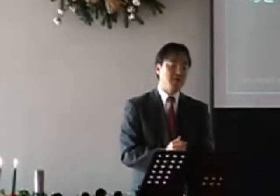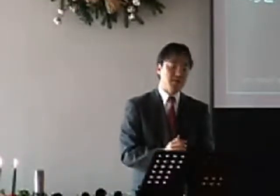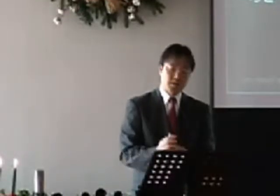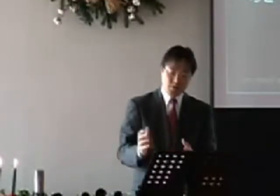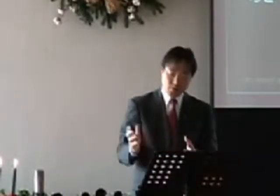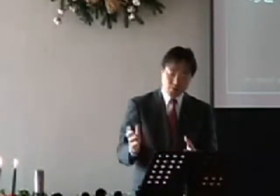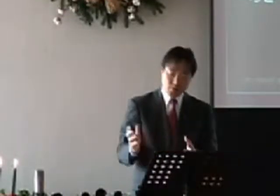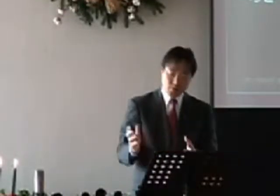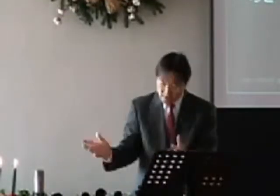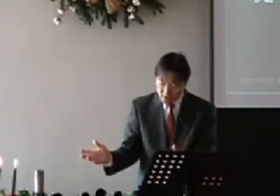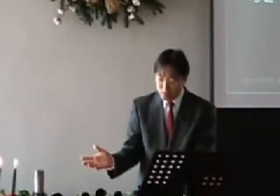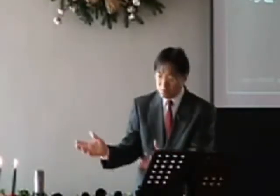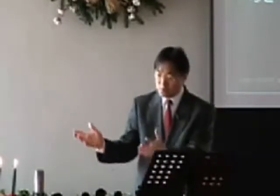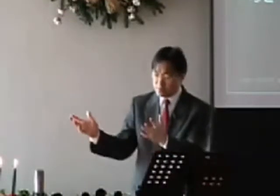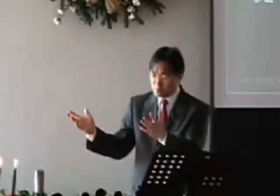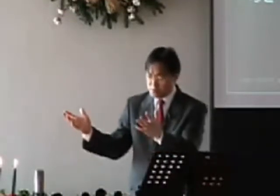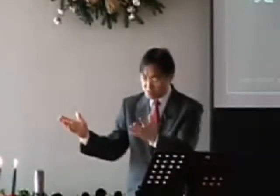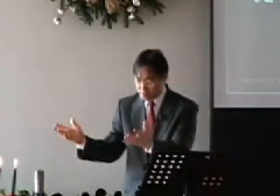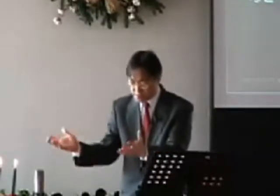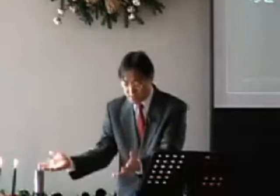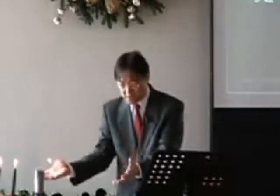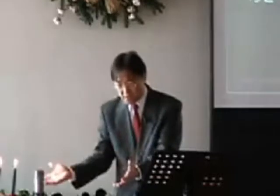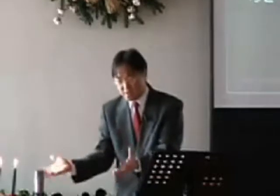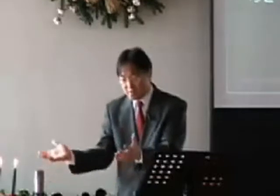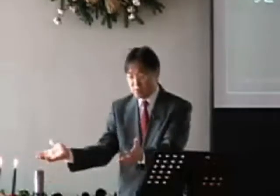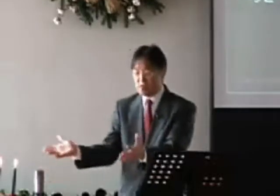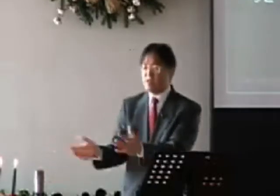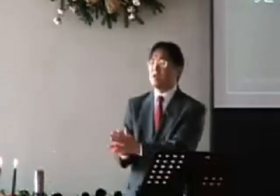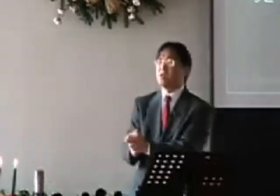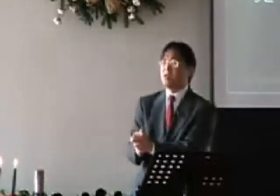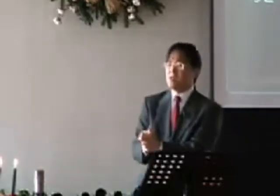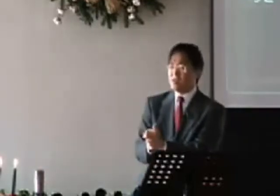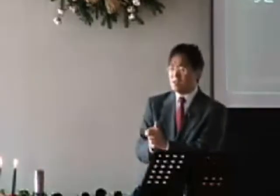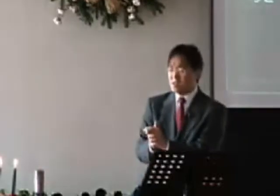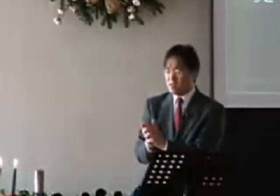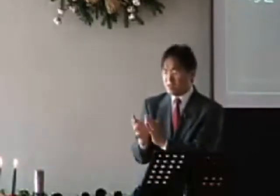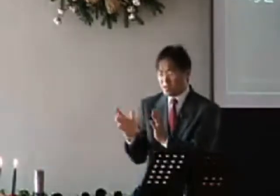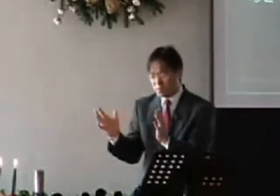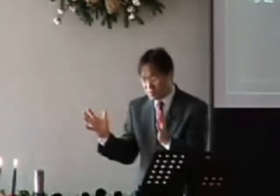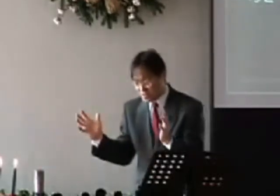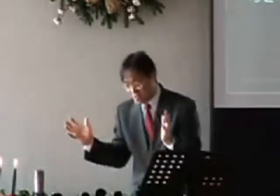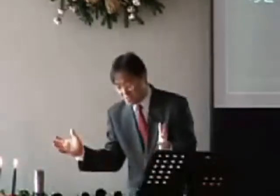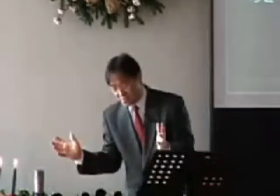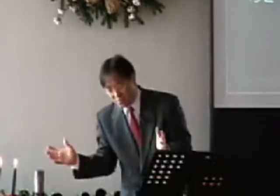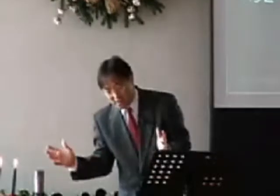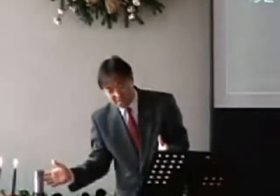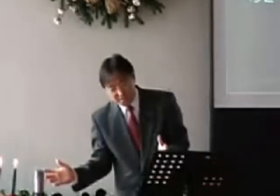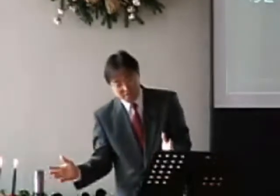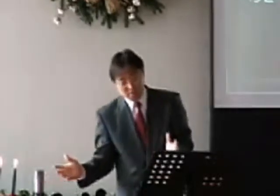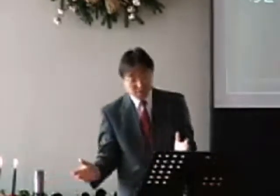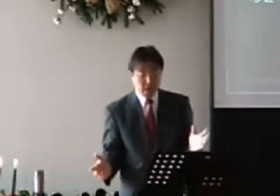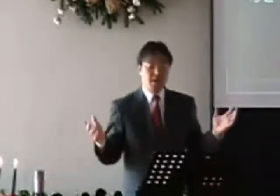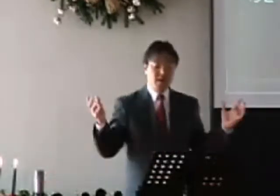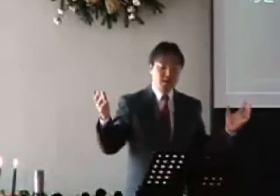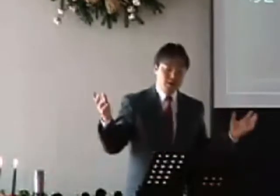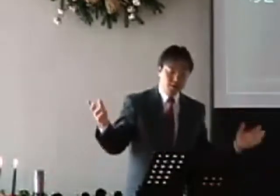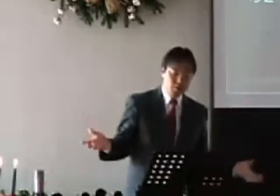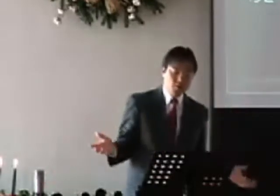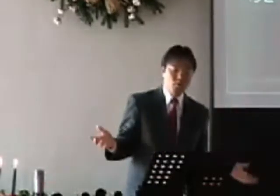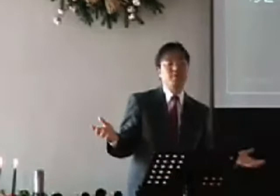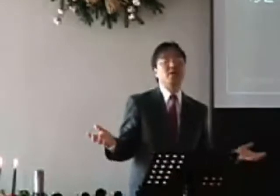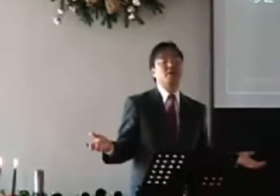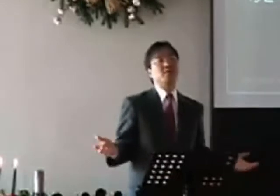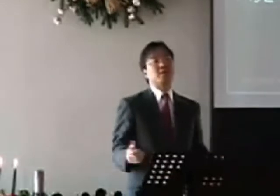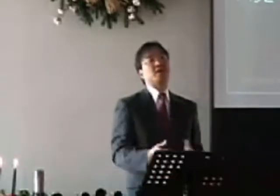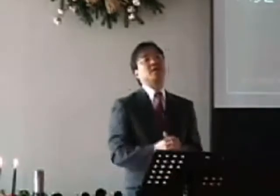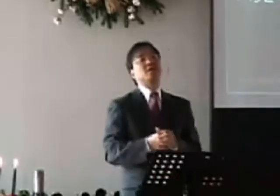なんとですね、この最近生まれた男の子が一人だけいたんですね。それがイエス様だったんです。イ